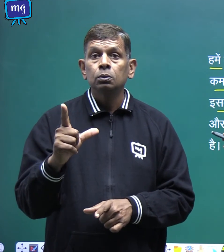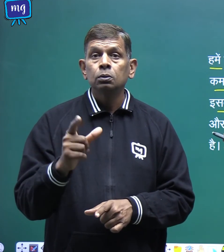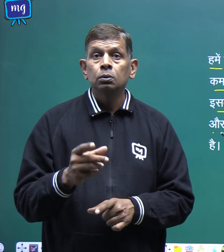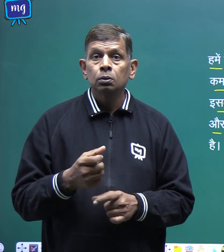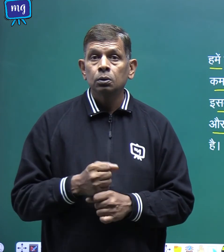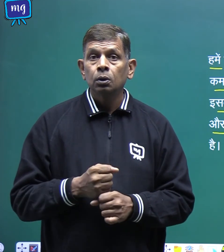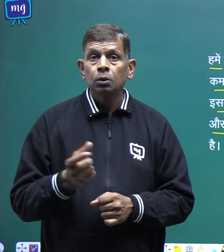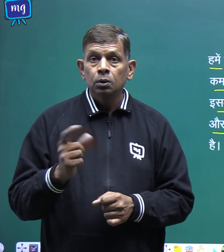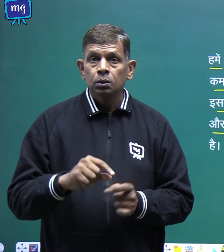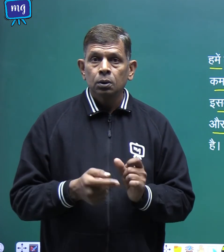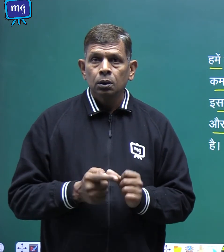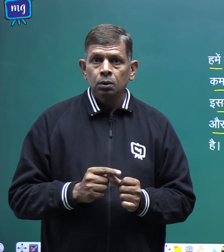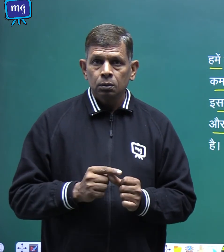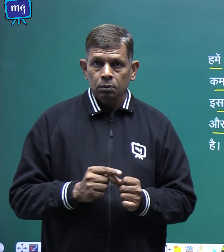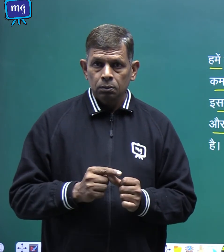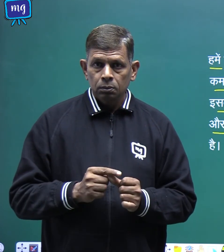और इनसे